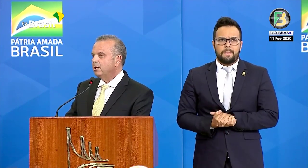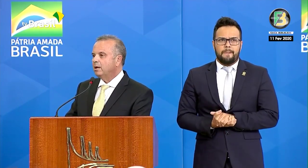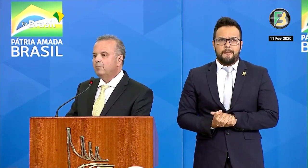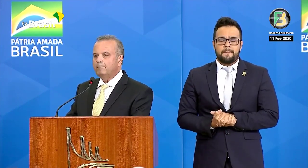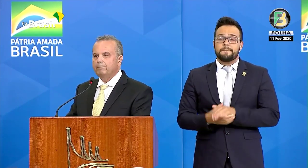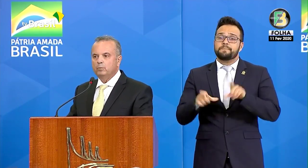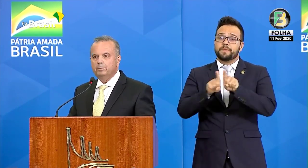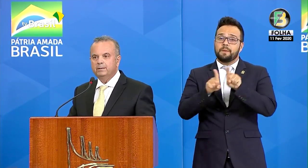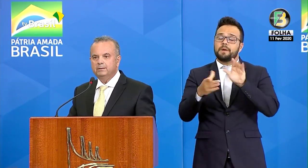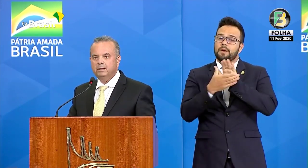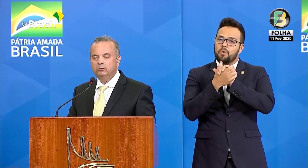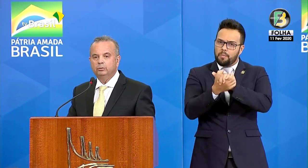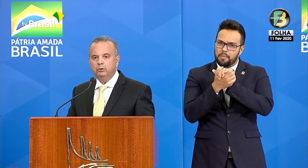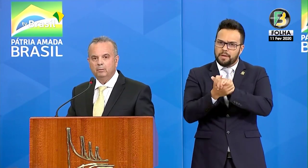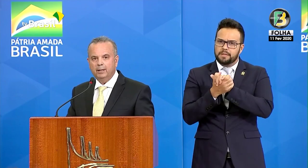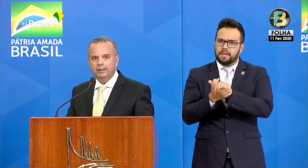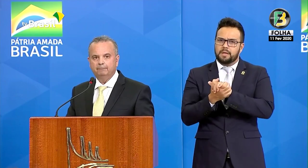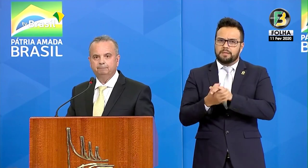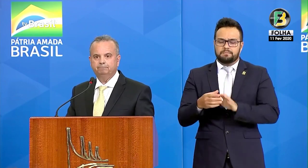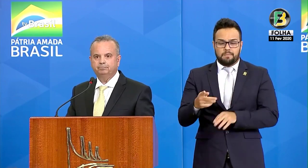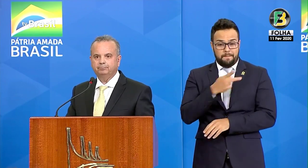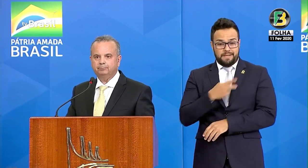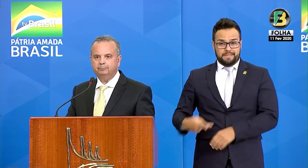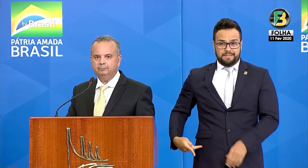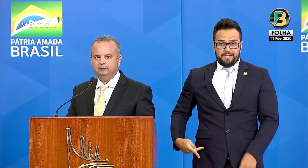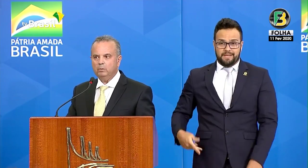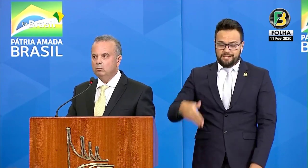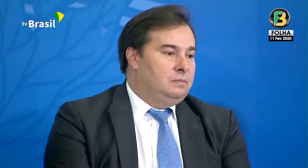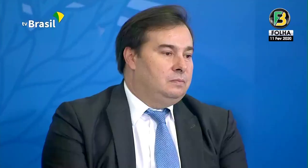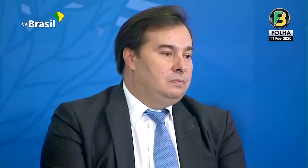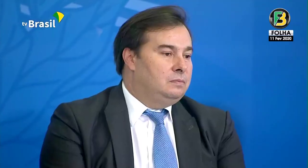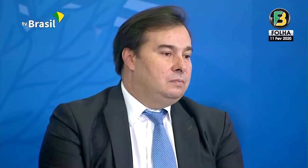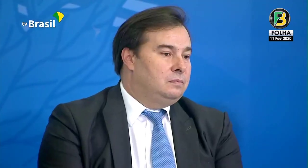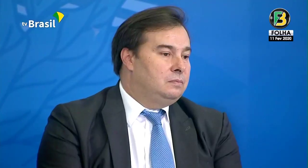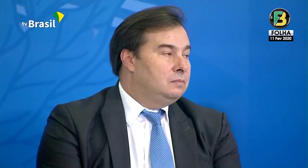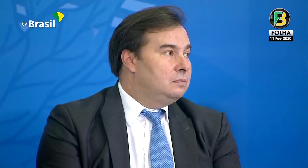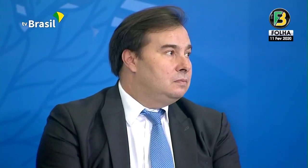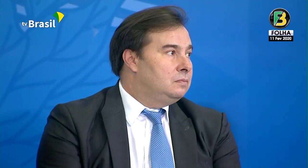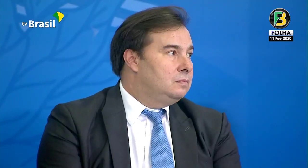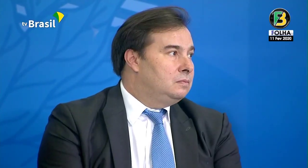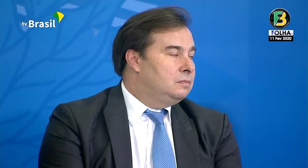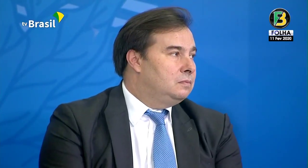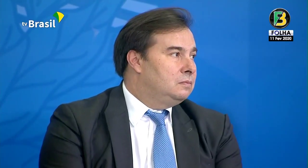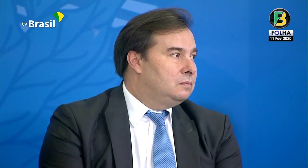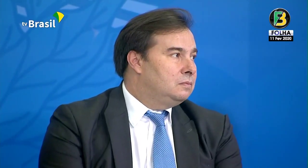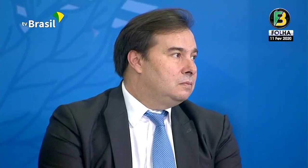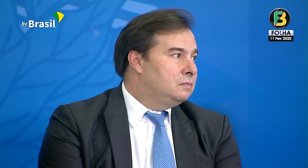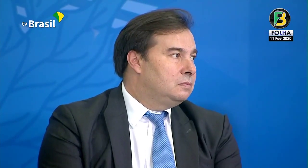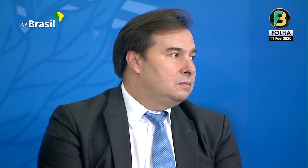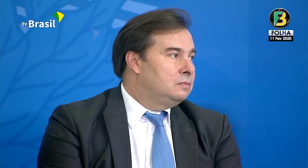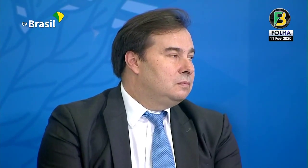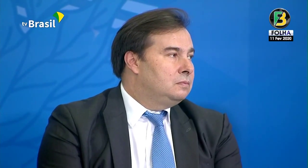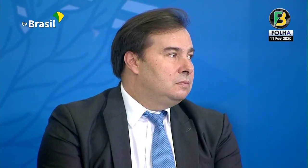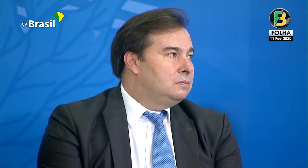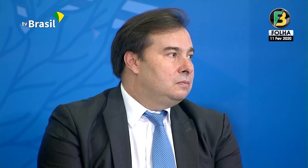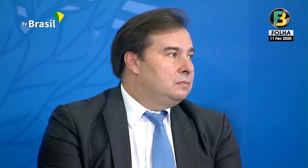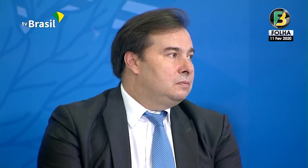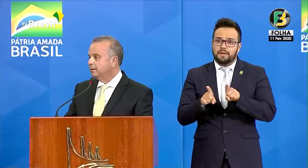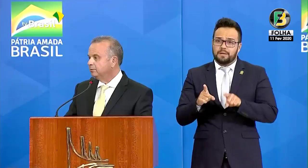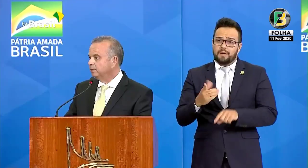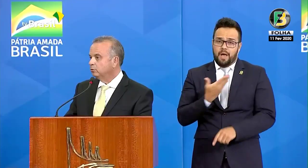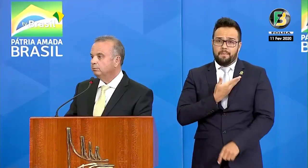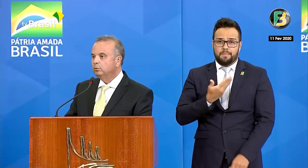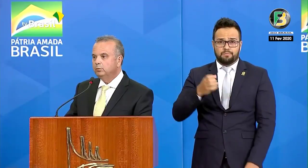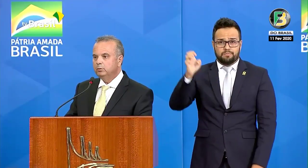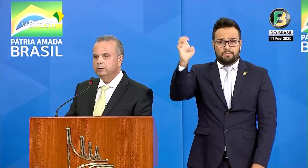Quero saudar o presidente Rodrigo Maia, um amigo e um amigo do Brasil, alguém